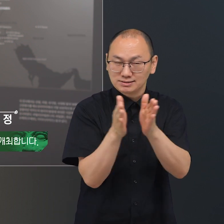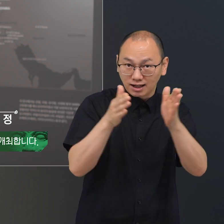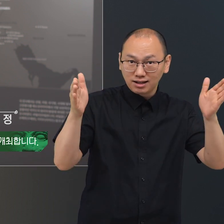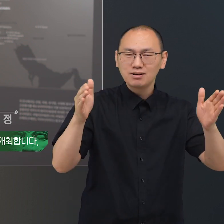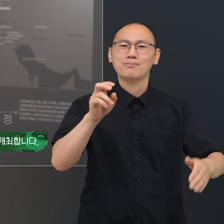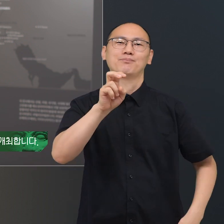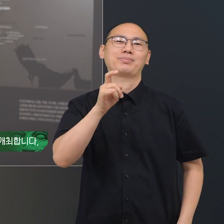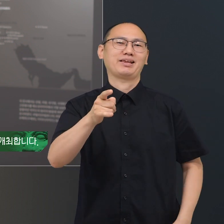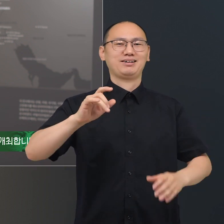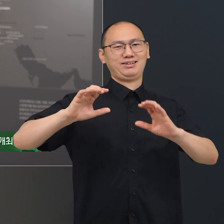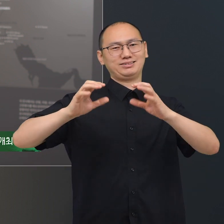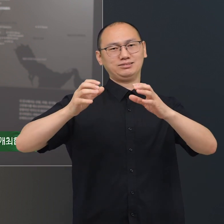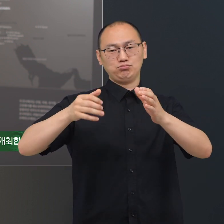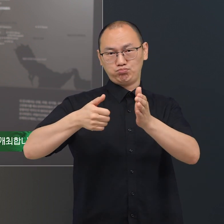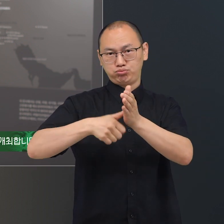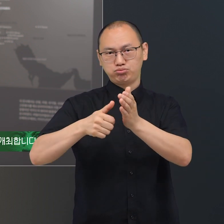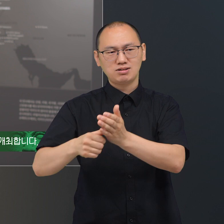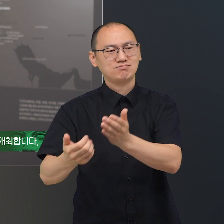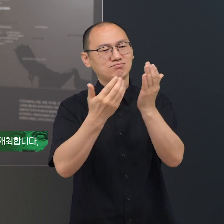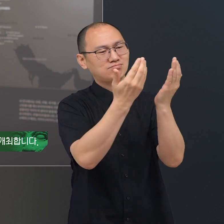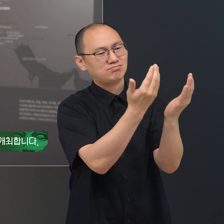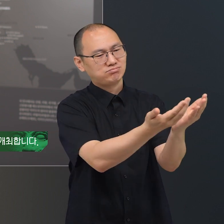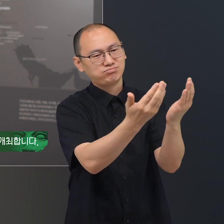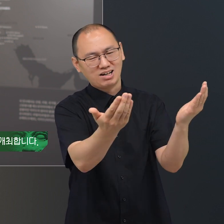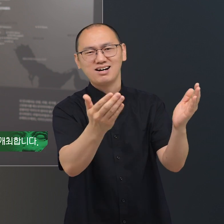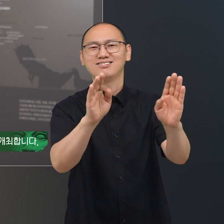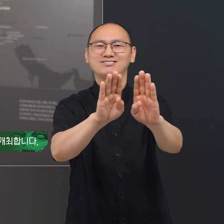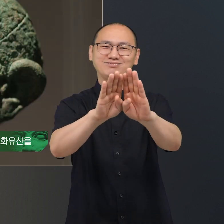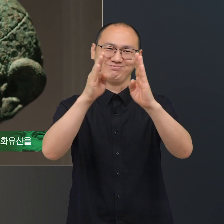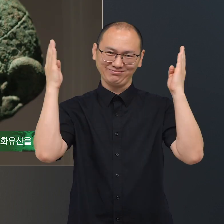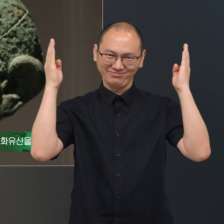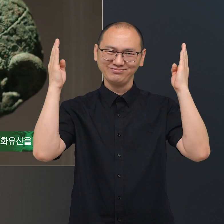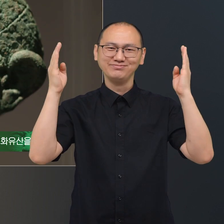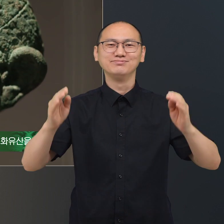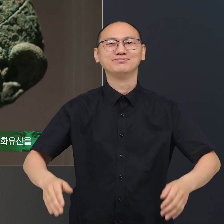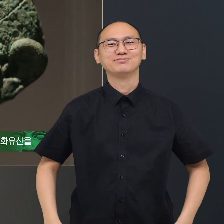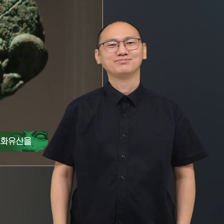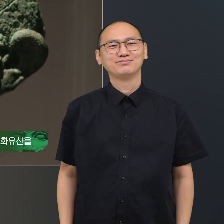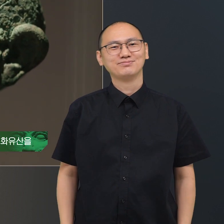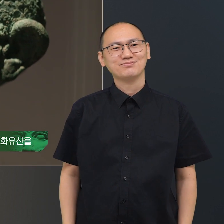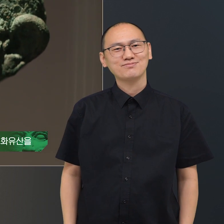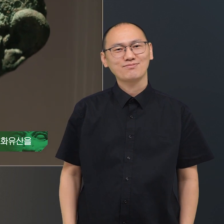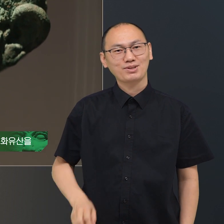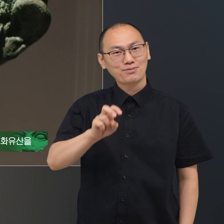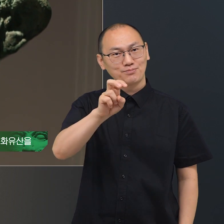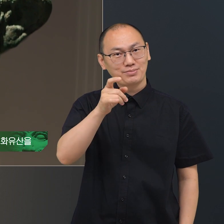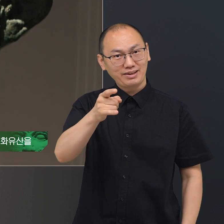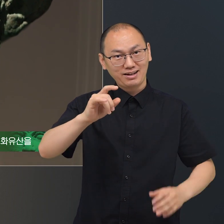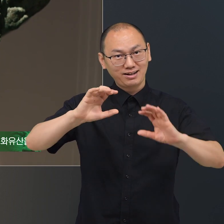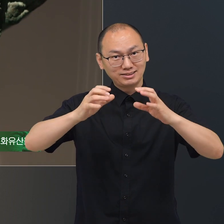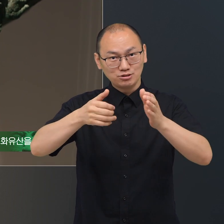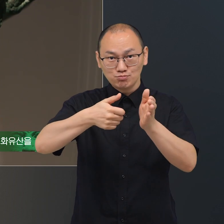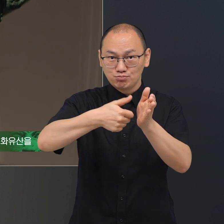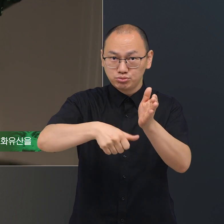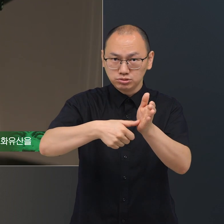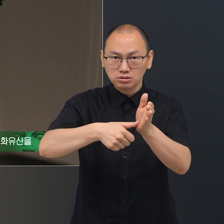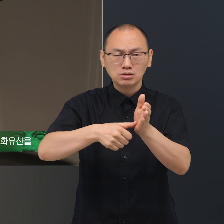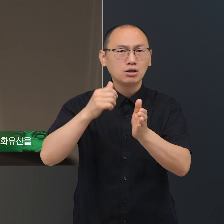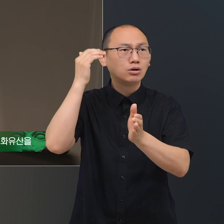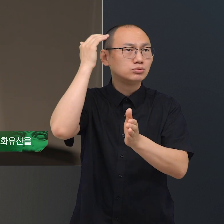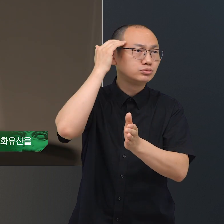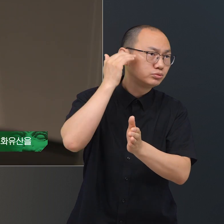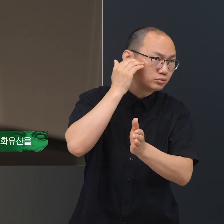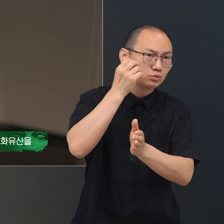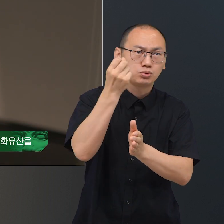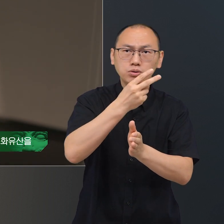문명 메소포타미아 문명전을 개최합니다. 국내에서는 물론 국외에서도 직접 경험하기 어려운